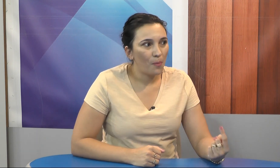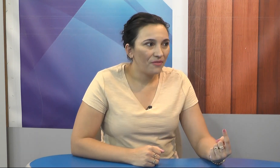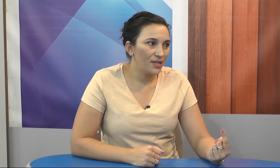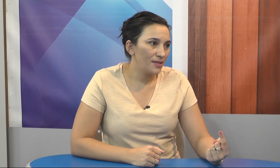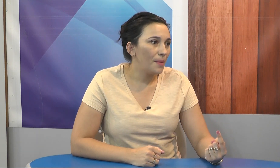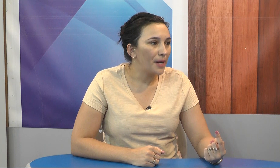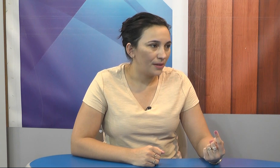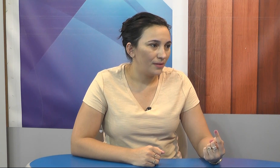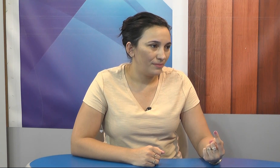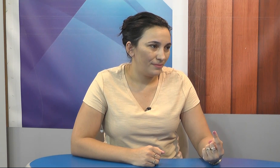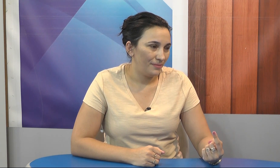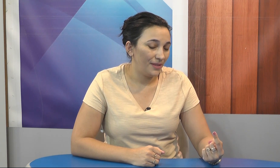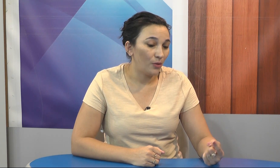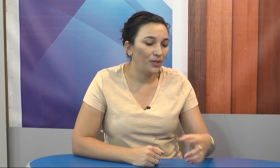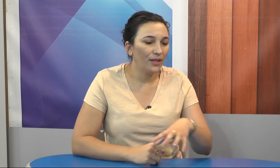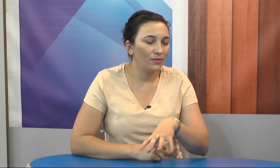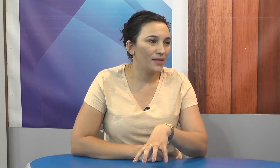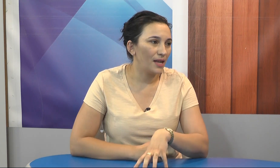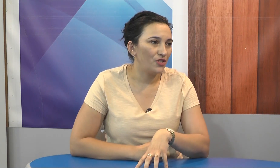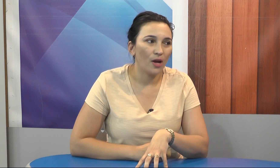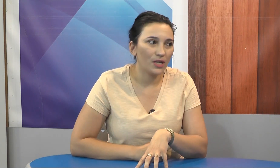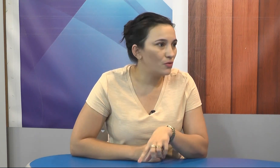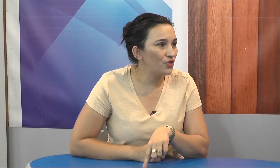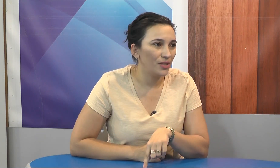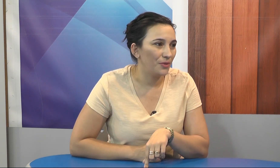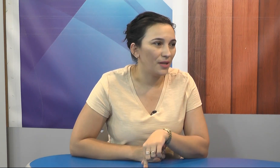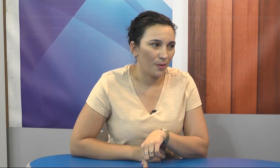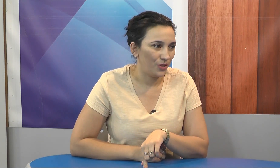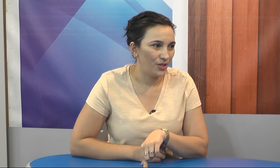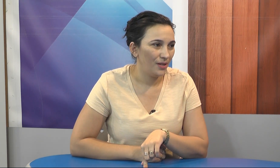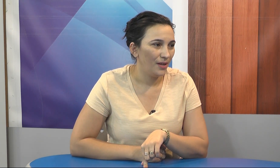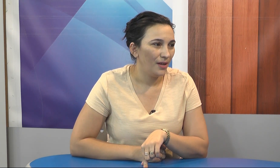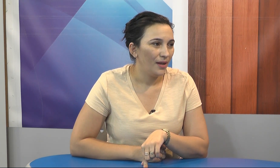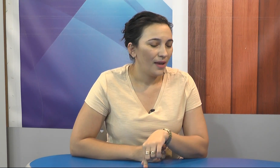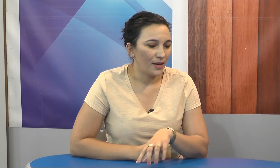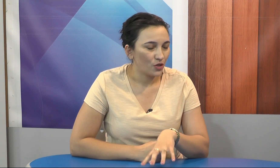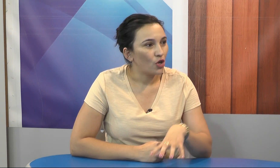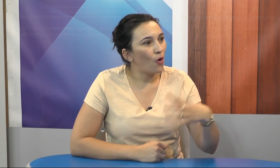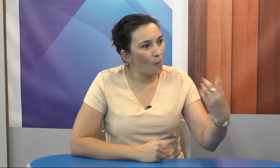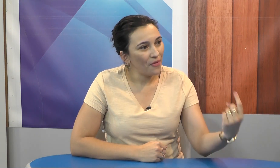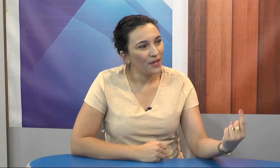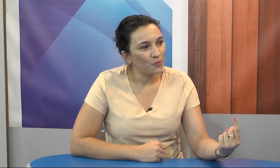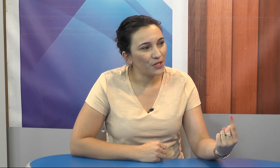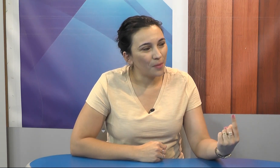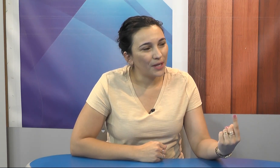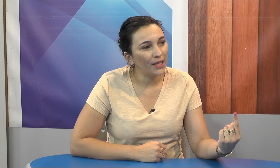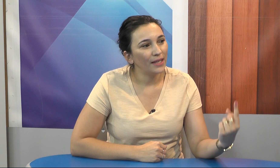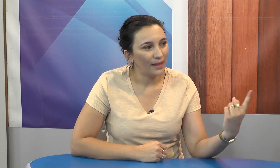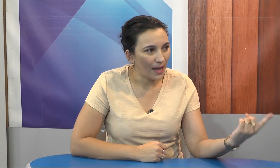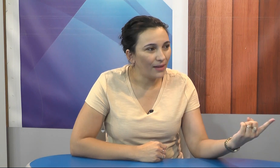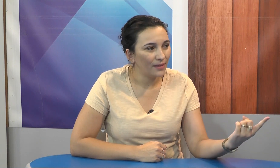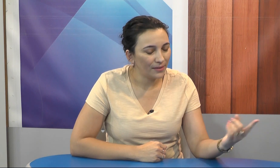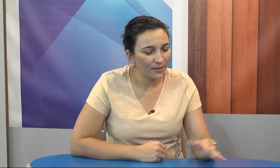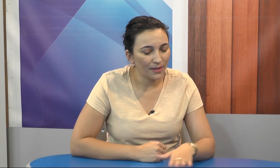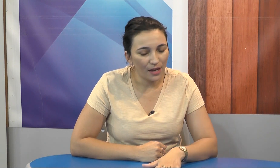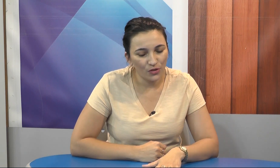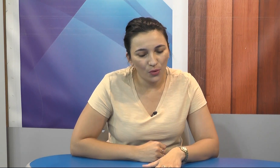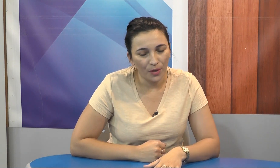uma vez na semana. Então, dentro da sala de aula, eles não tinham intérprete. Era só uma vez por semana lá na Tasso de Coimbra.